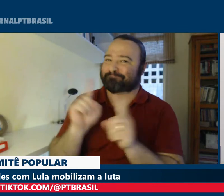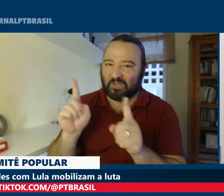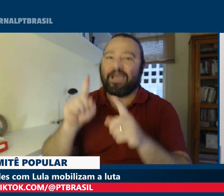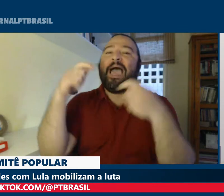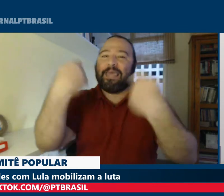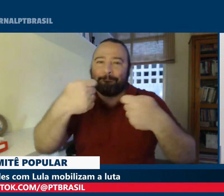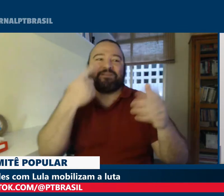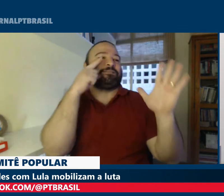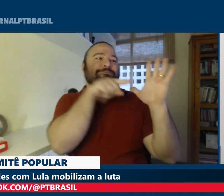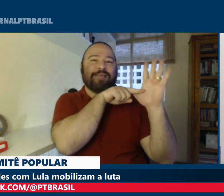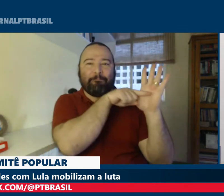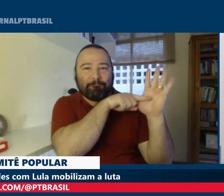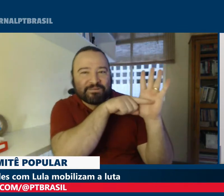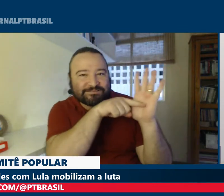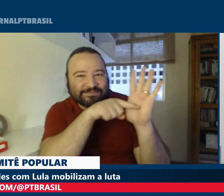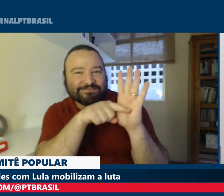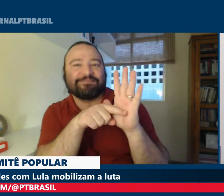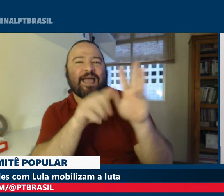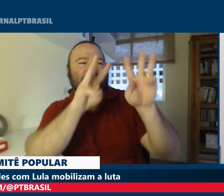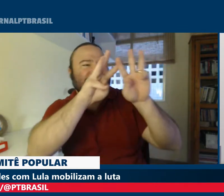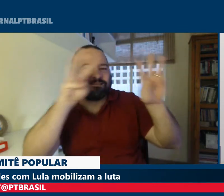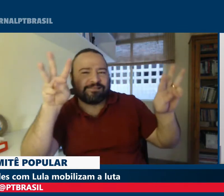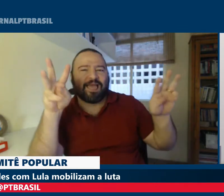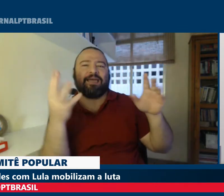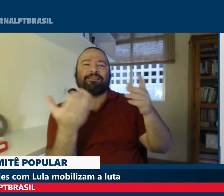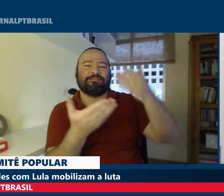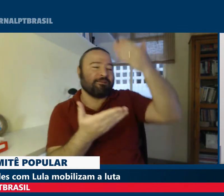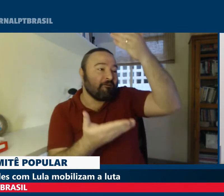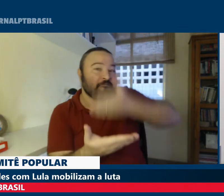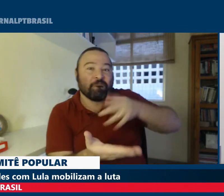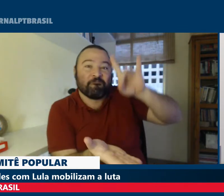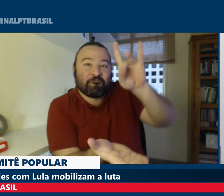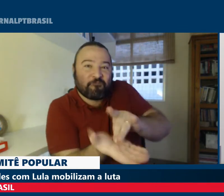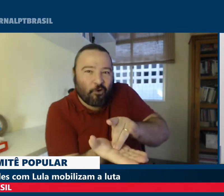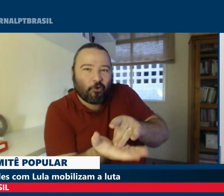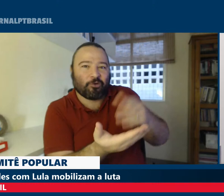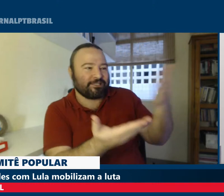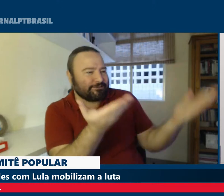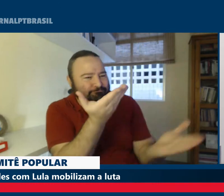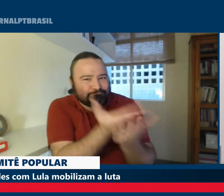as pessoas, não é que as pessoas têm conhecimentos básicos,